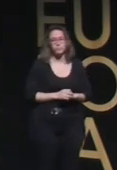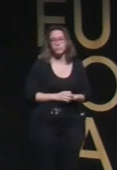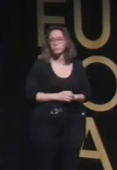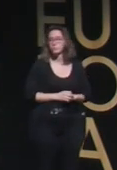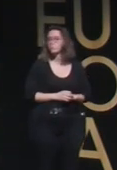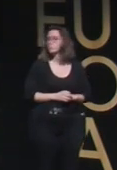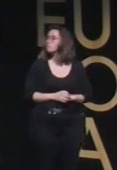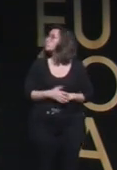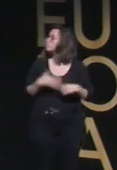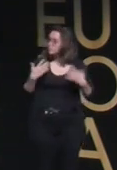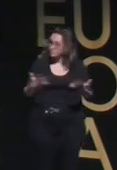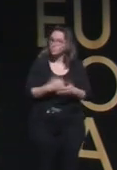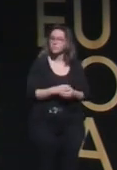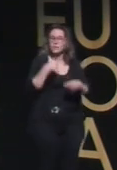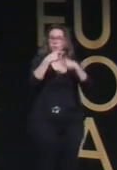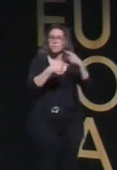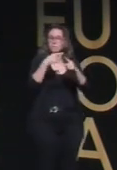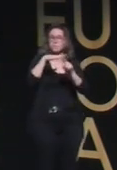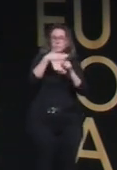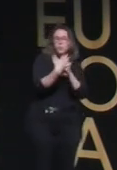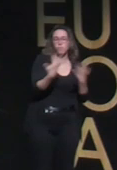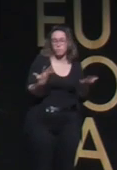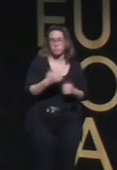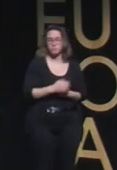Vale, ¿qué pasa con la familia?